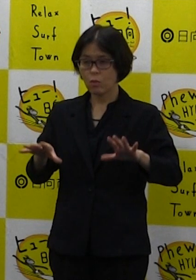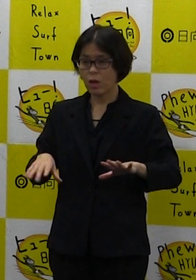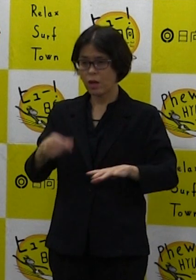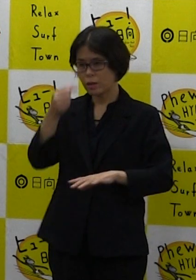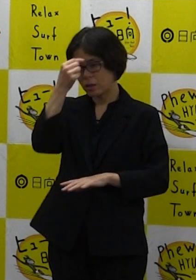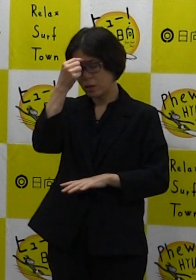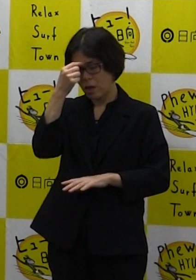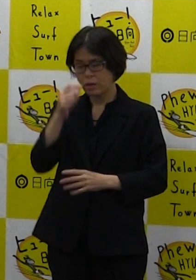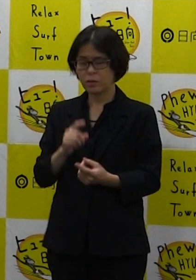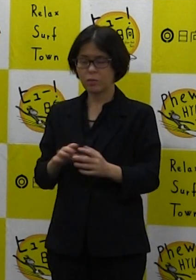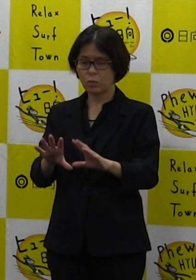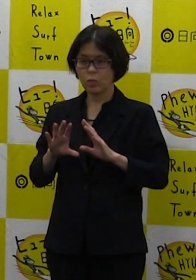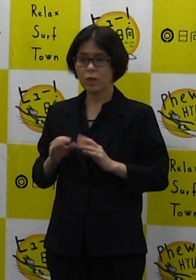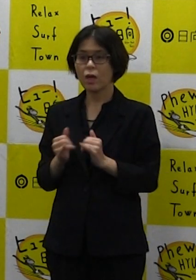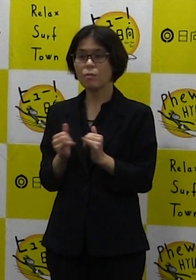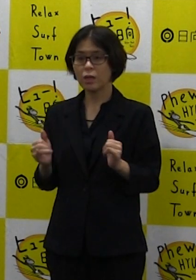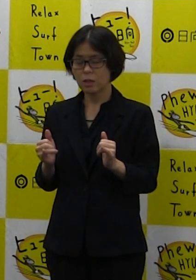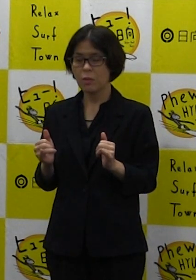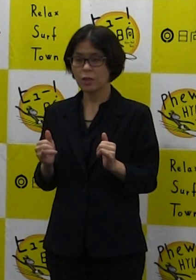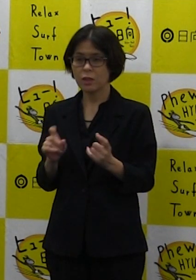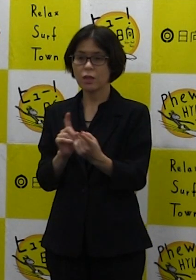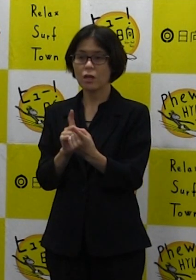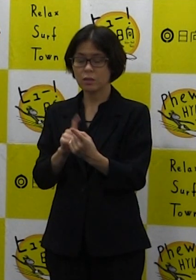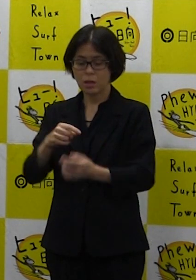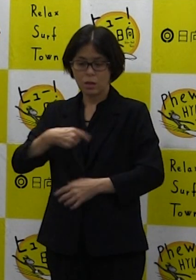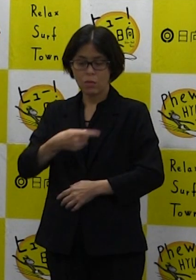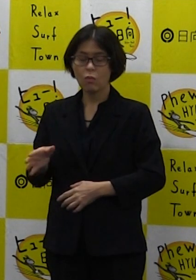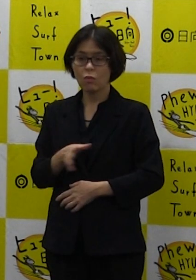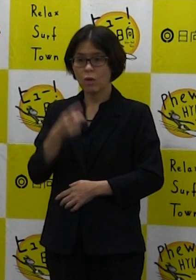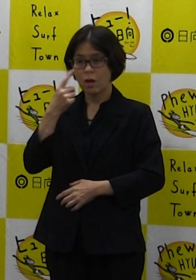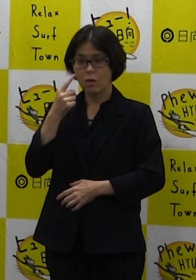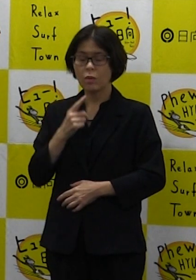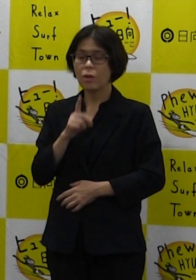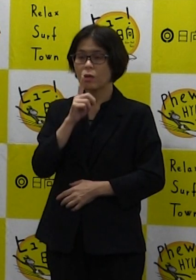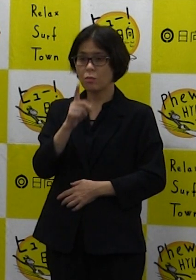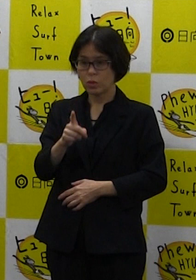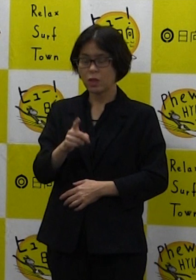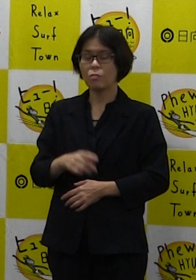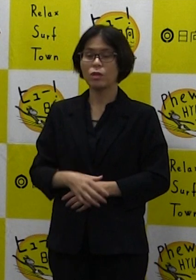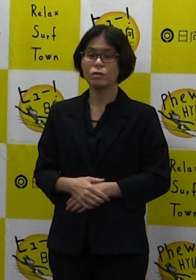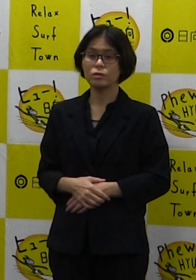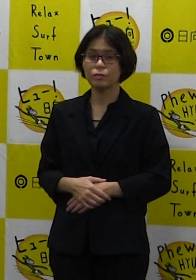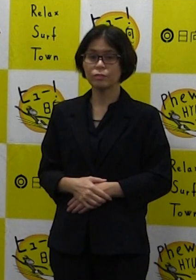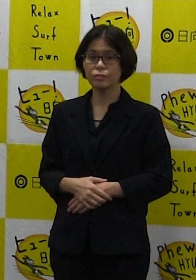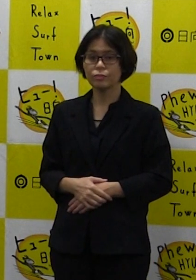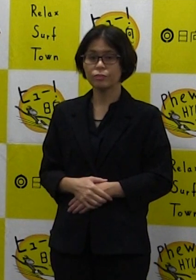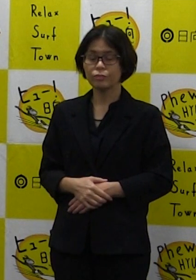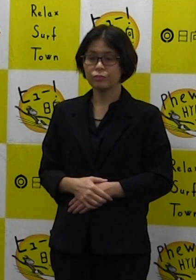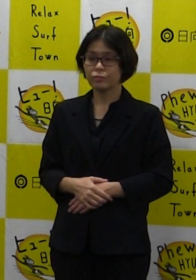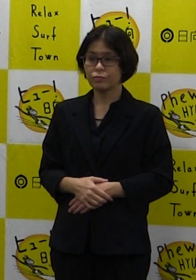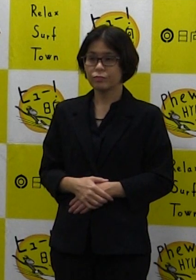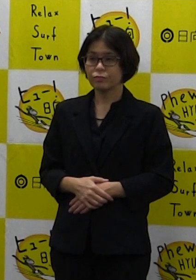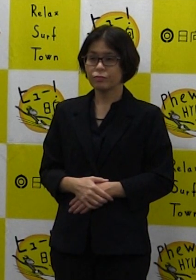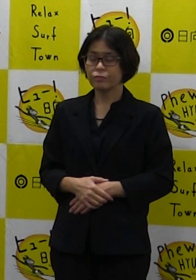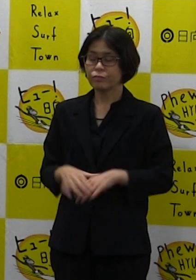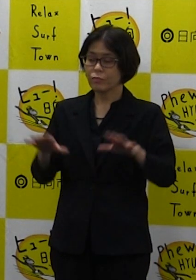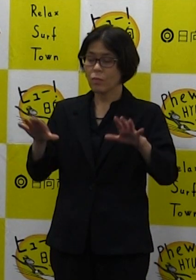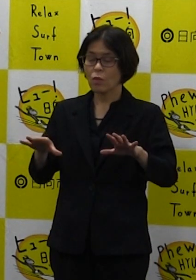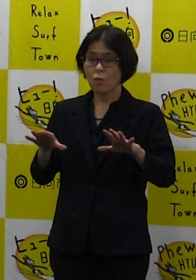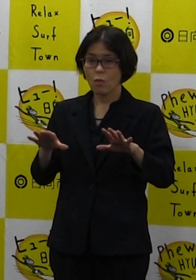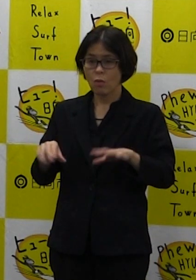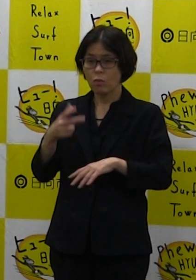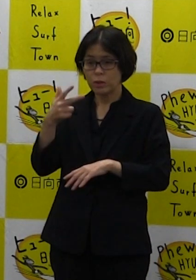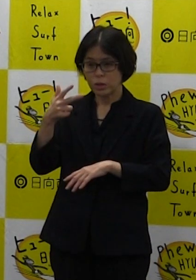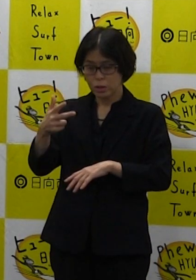に遭われました皆様方に対しまして心からお見舞いを申し上げたいというふうに思っております本市の